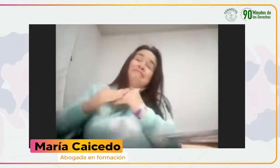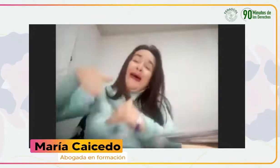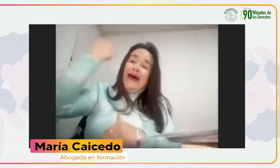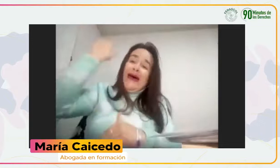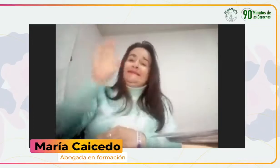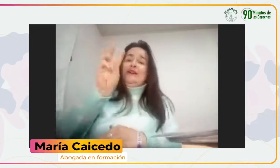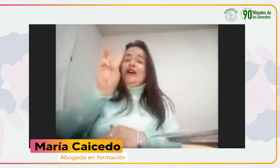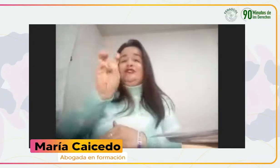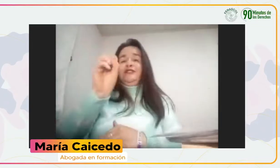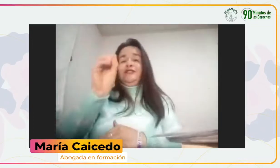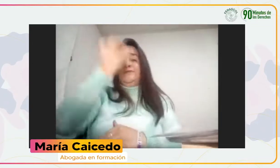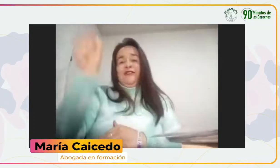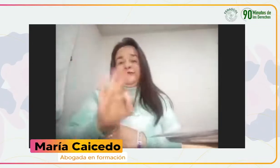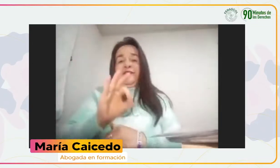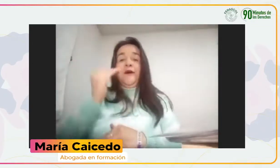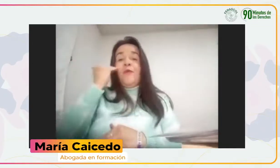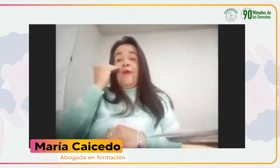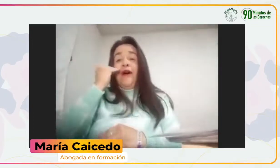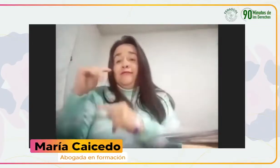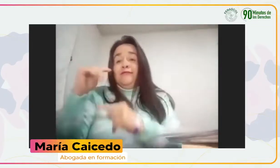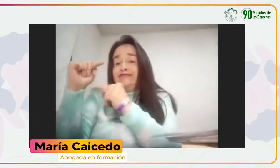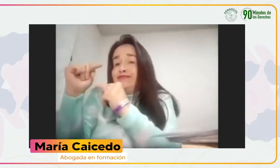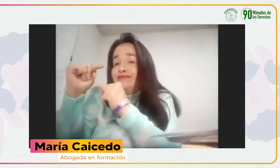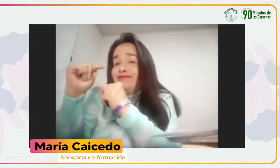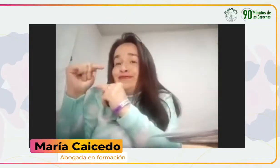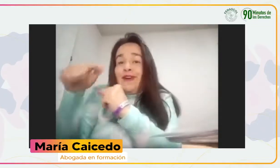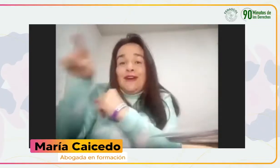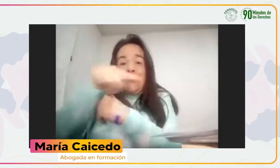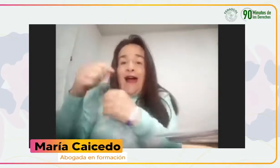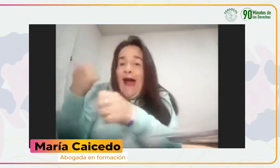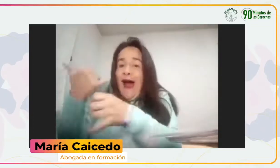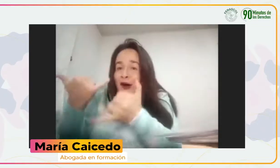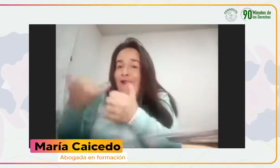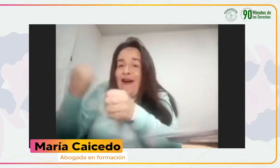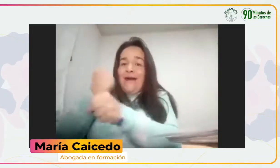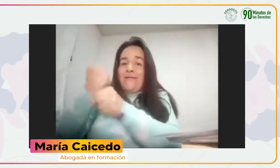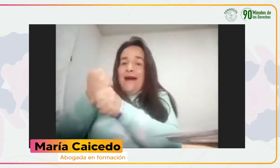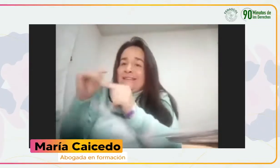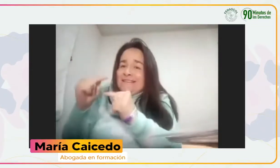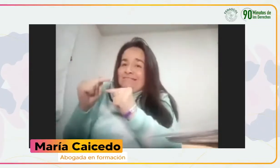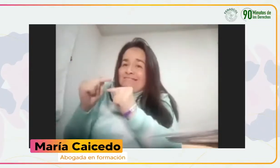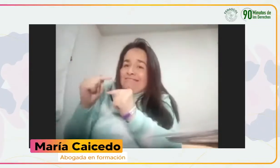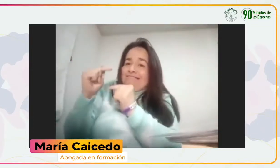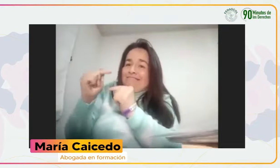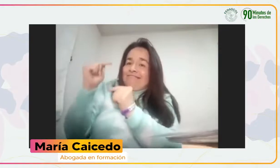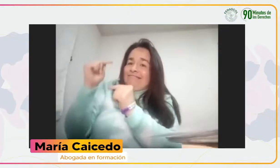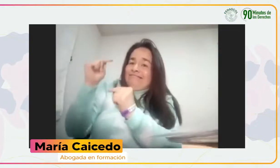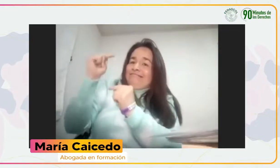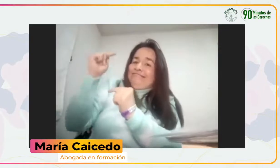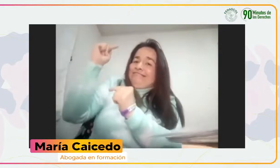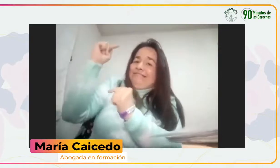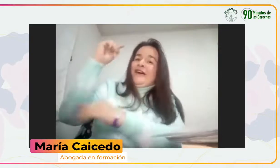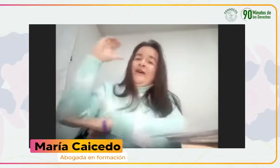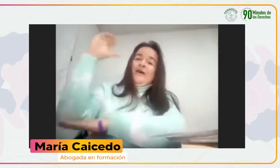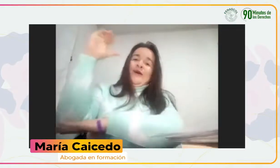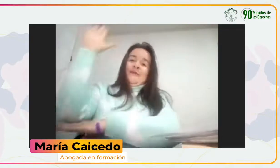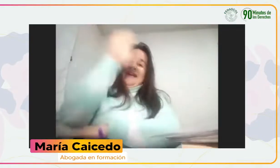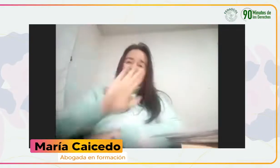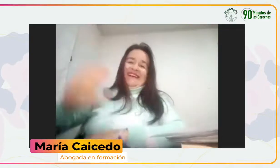la situación actual es un 80% de participación para los hombres y un 20% de nosotras